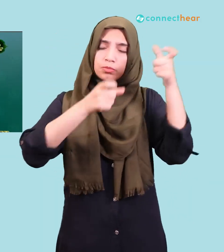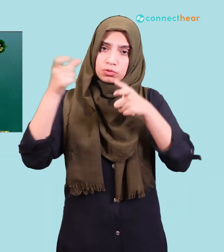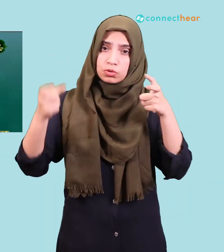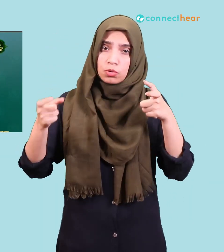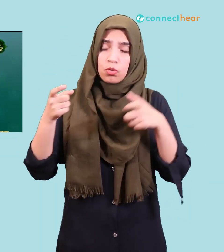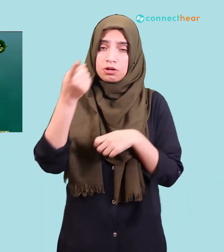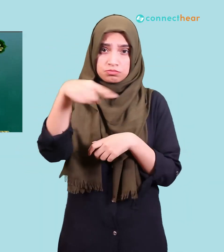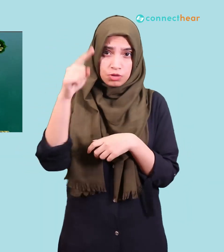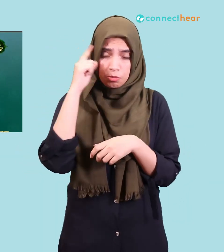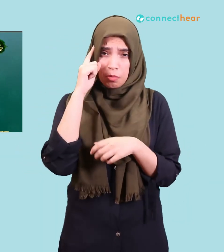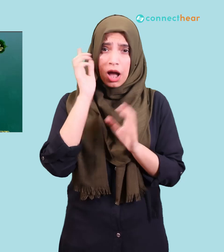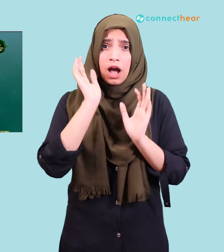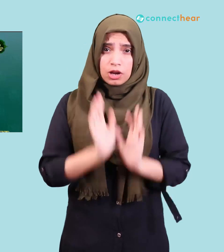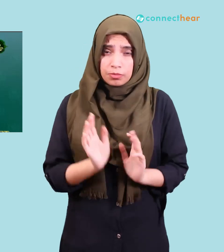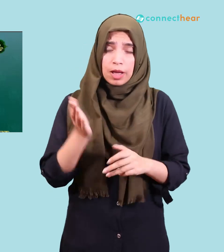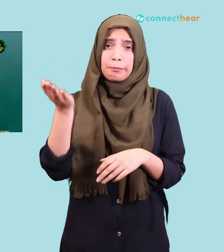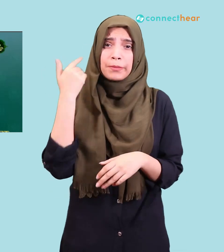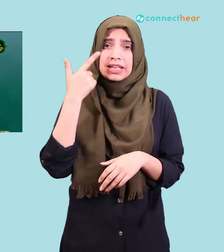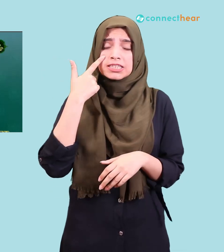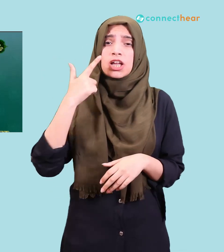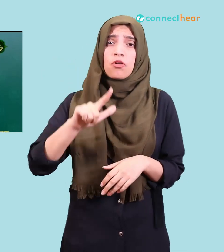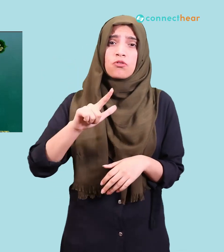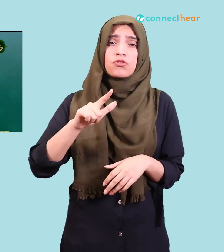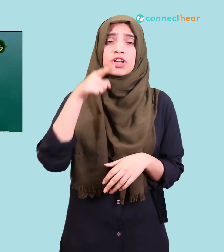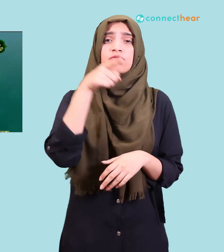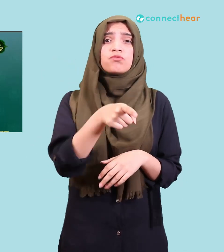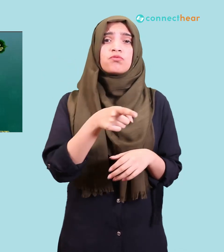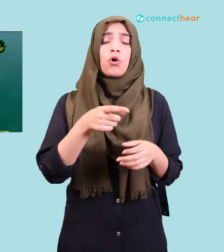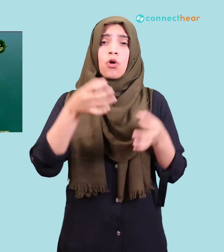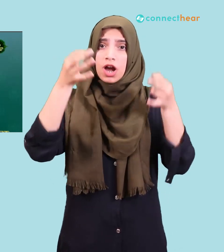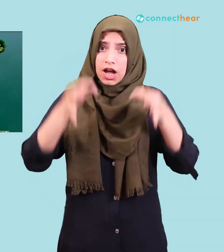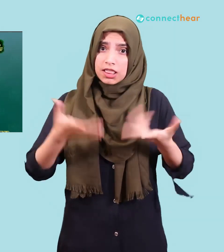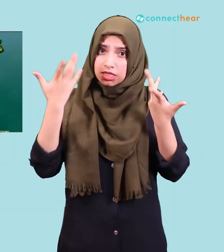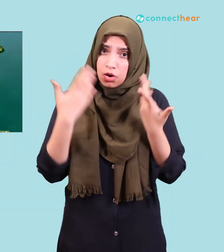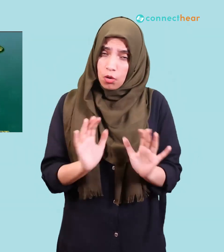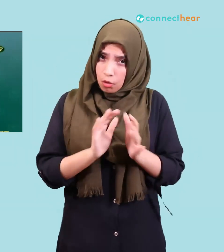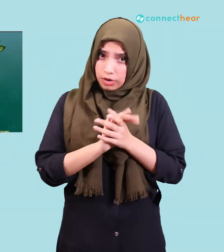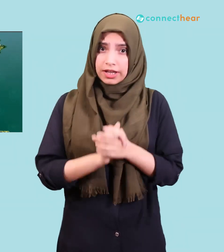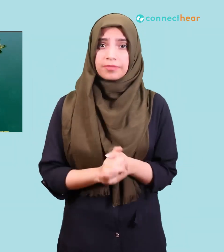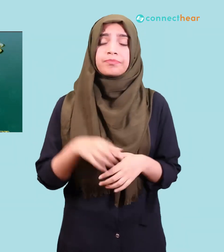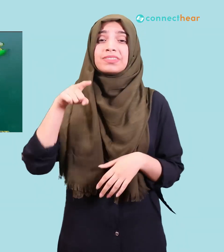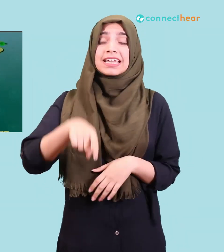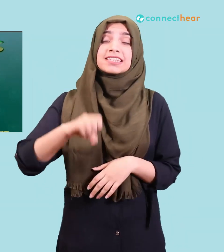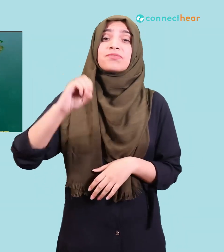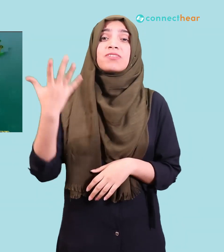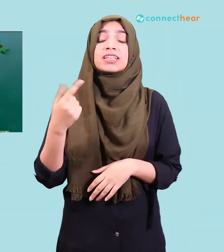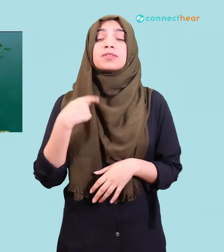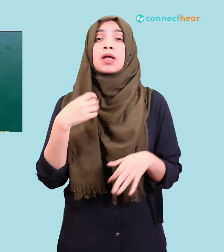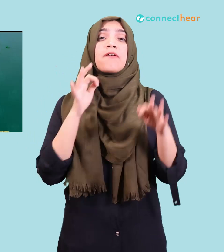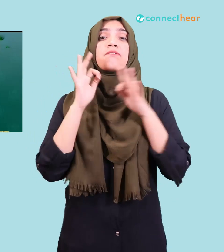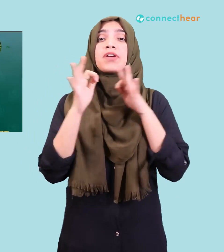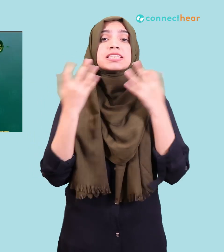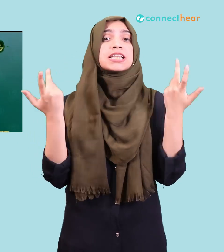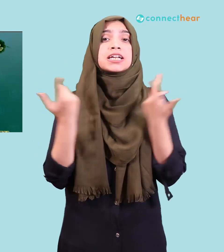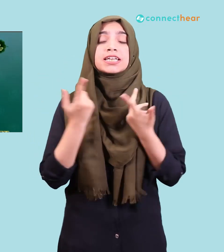हालात हुए, अफसोसनाक हालात, इसकी वजह से मैंने फ़ैसला किया कि मैं आपके सामने